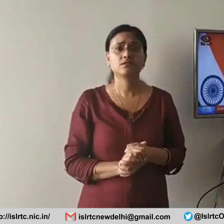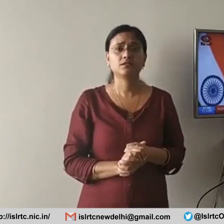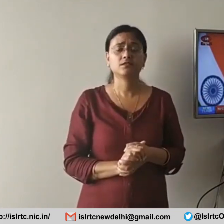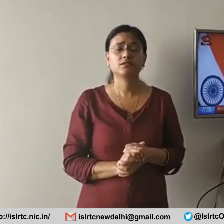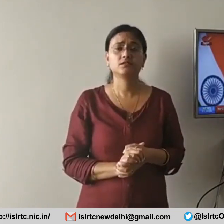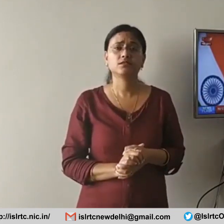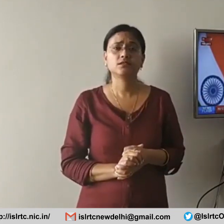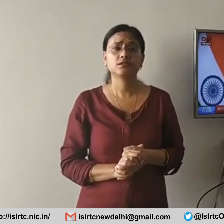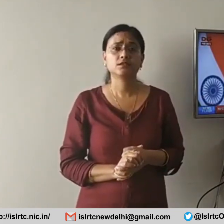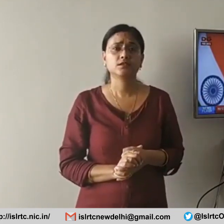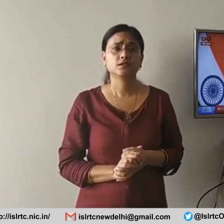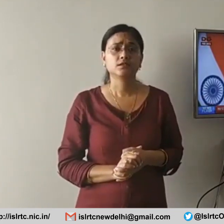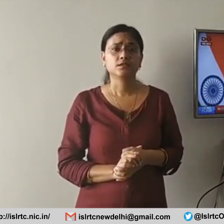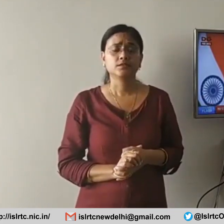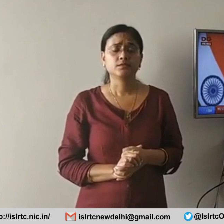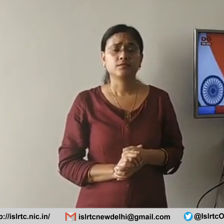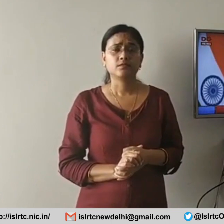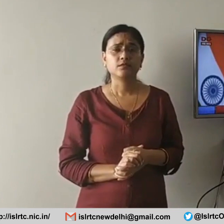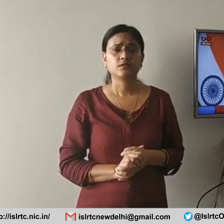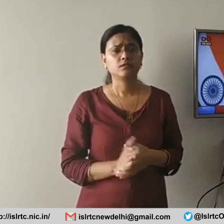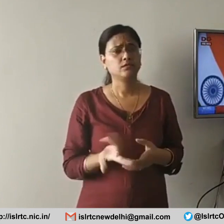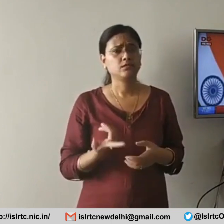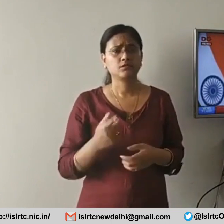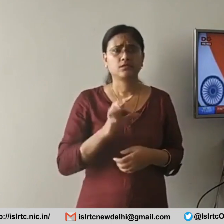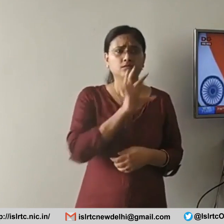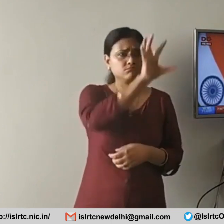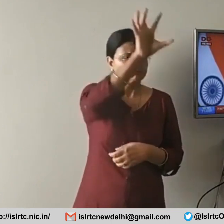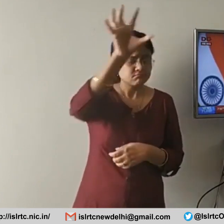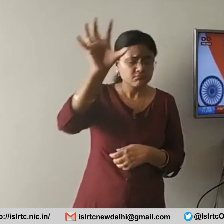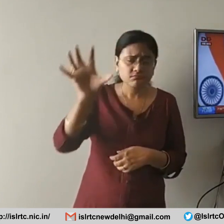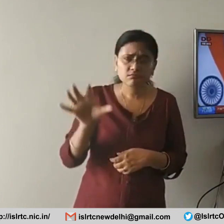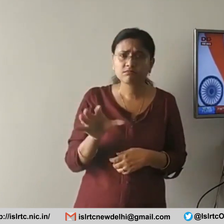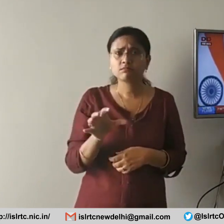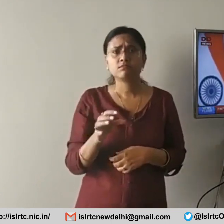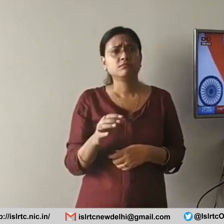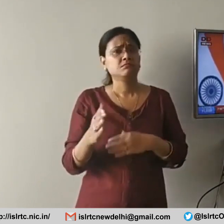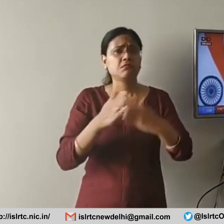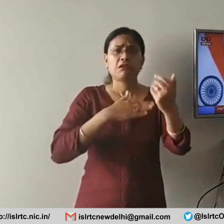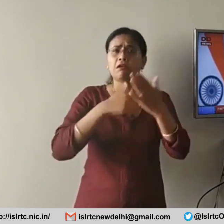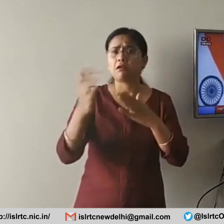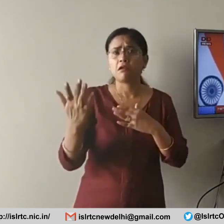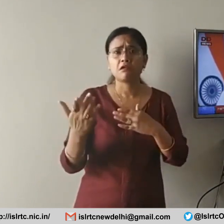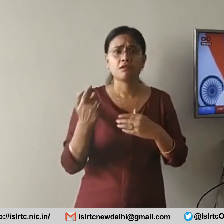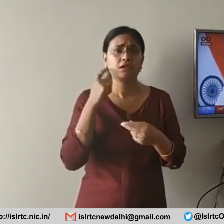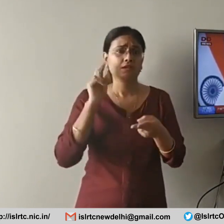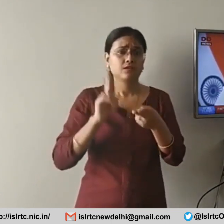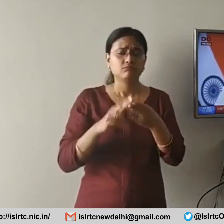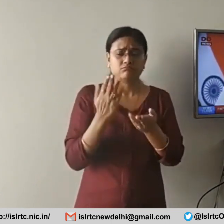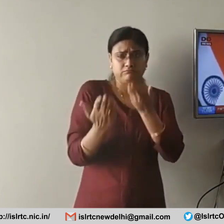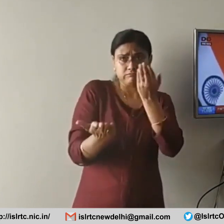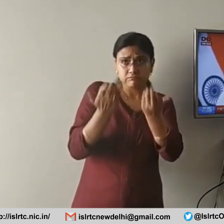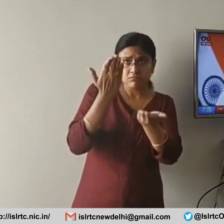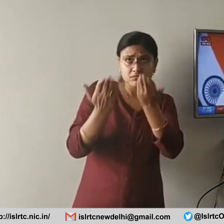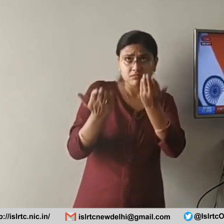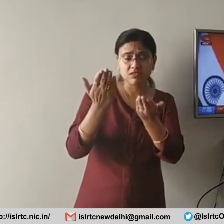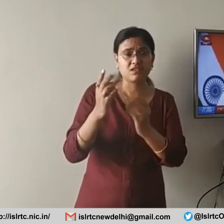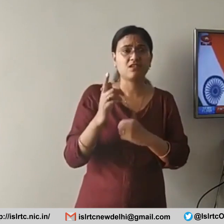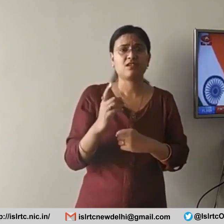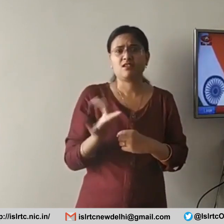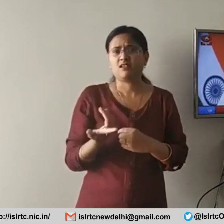जिसमें किसी भी देश के साथ तुलना करना उचित नहीं